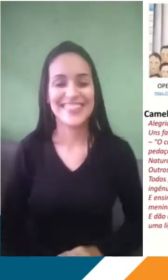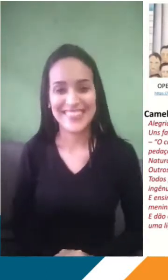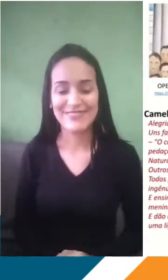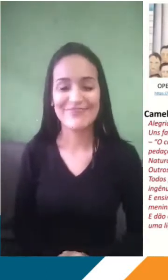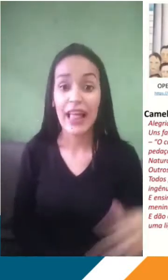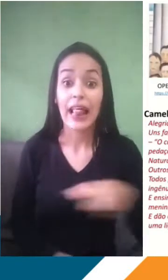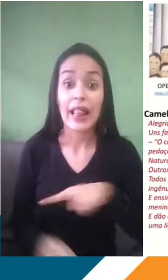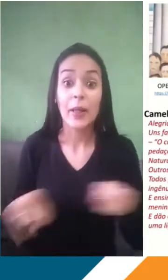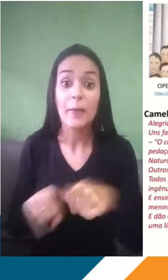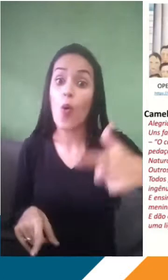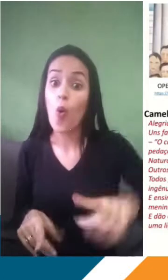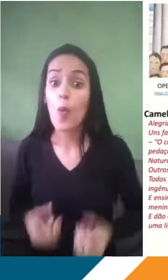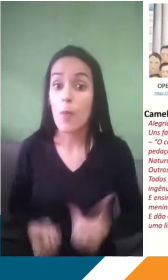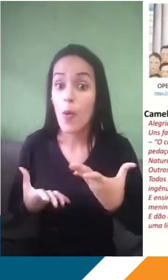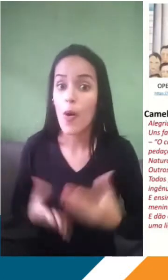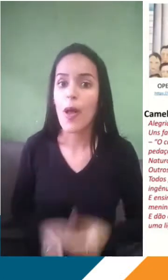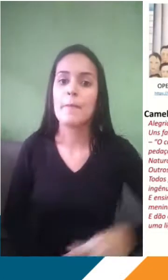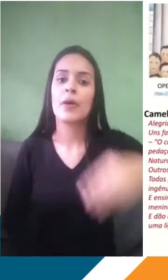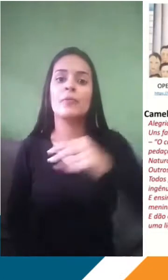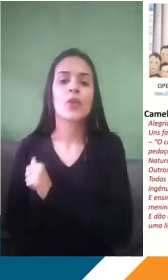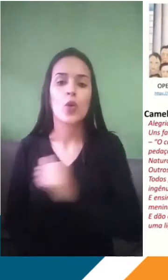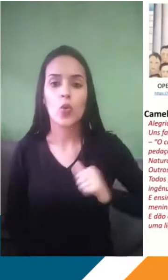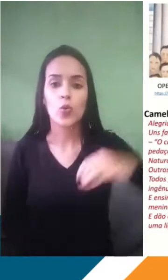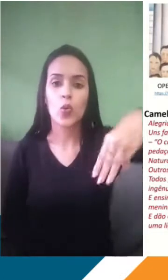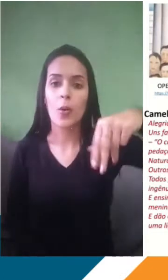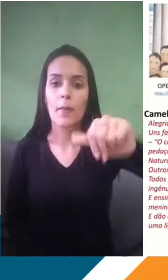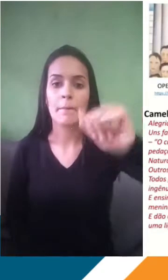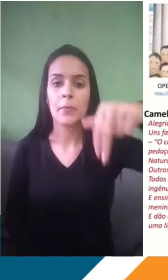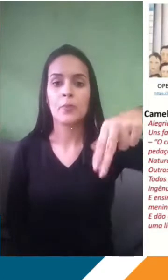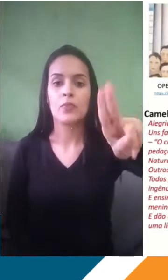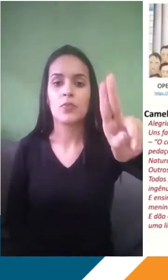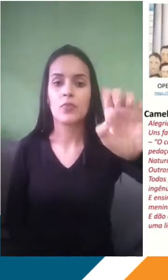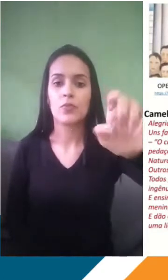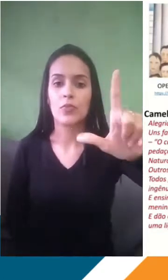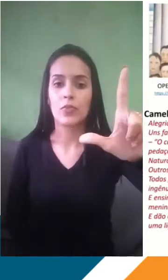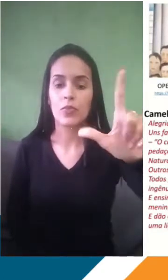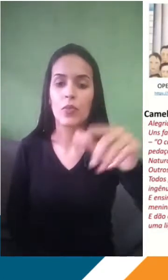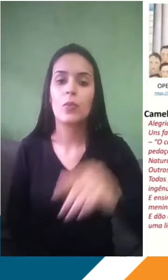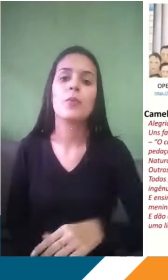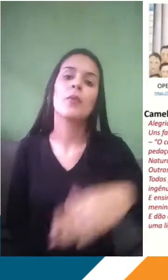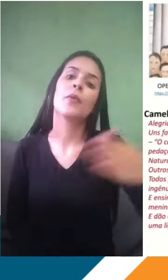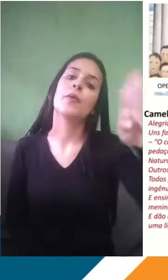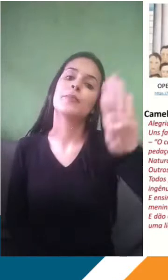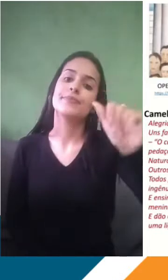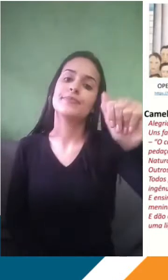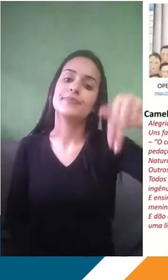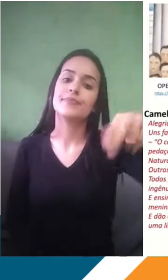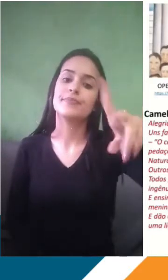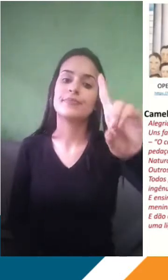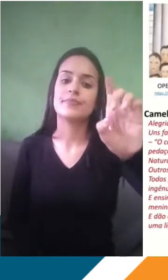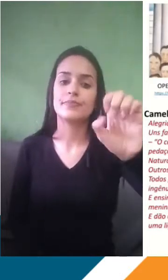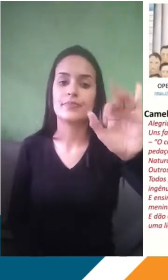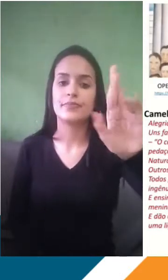fala sobre os camelôs brasileiros. Camelôs, alegria das calçadas, uns falam pelos